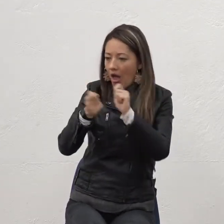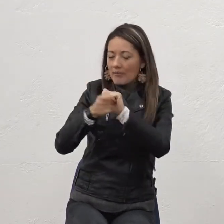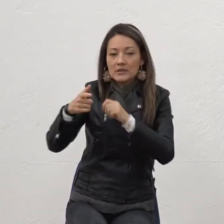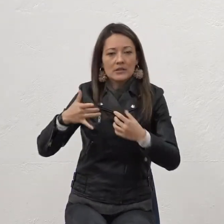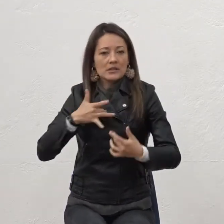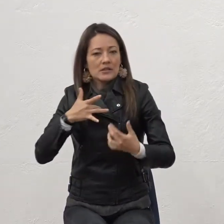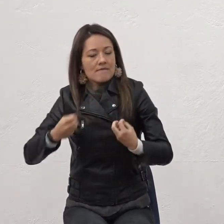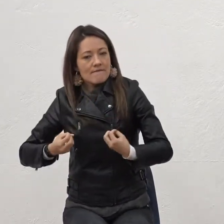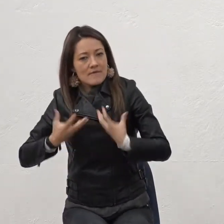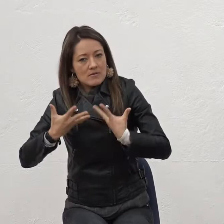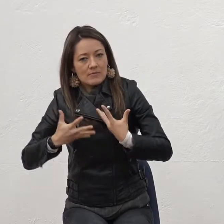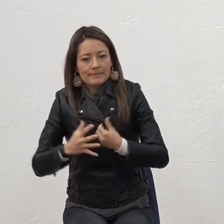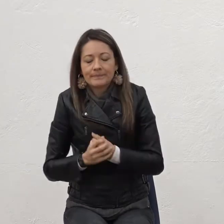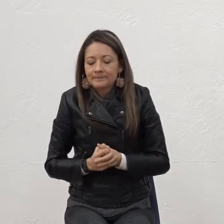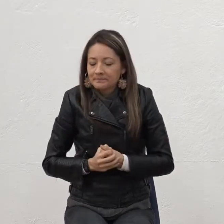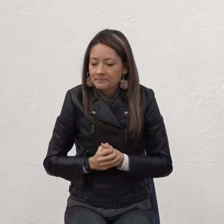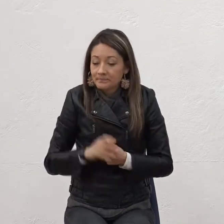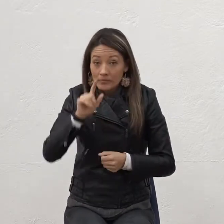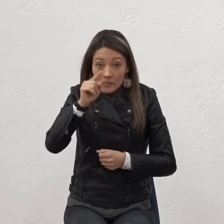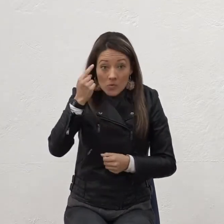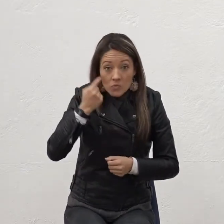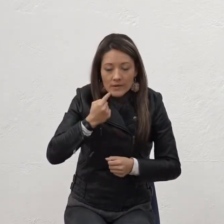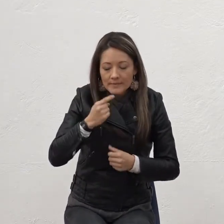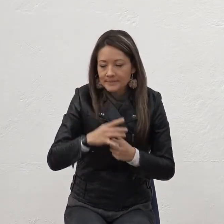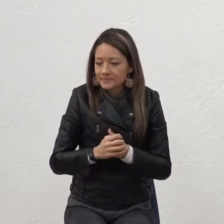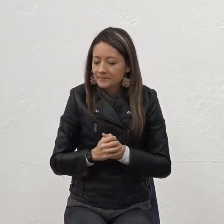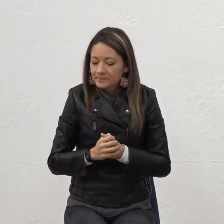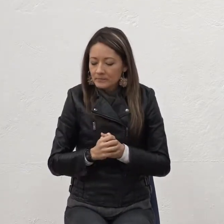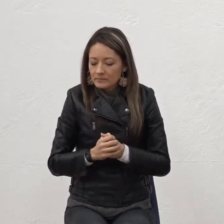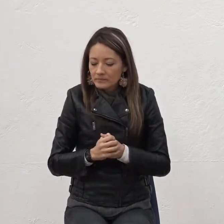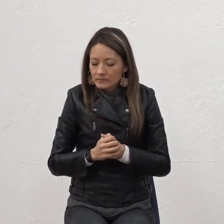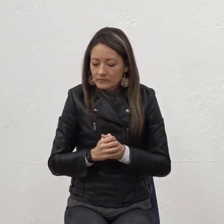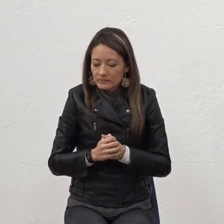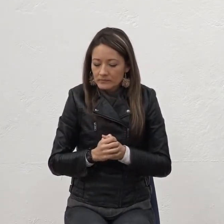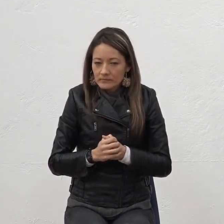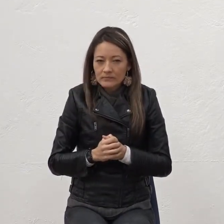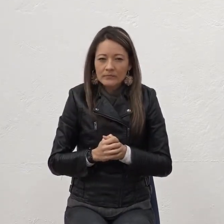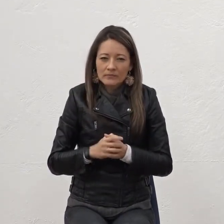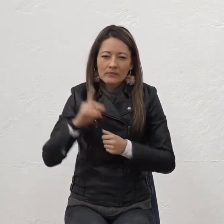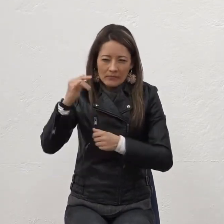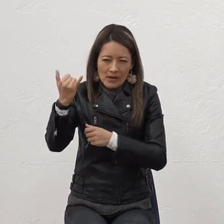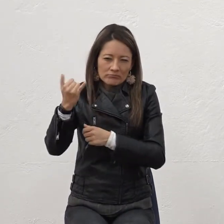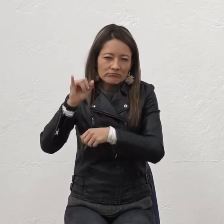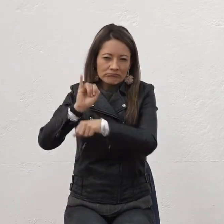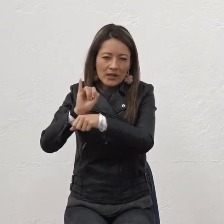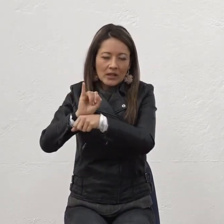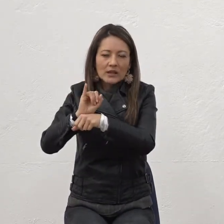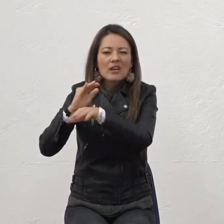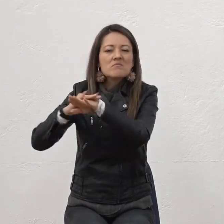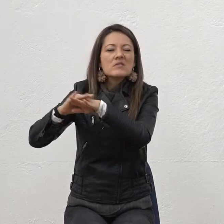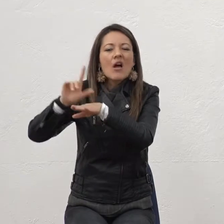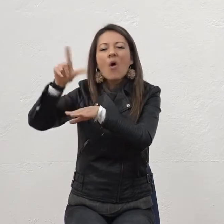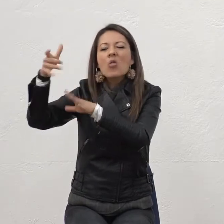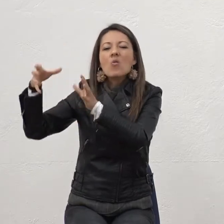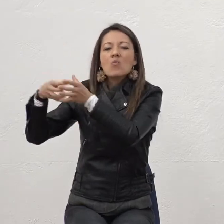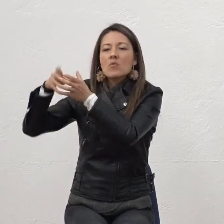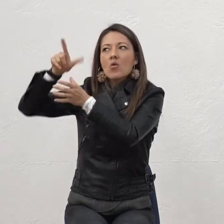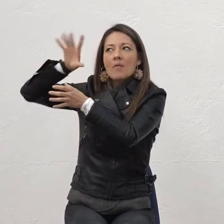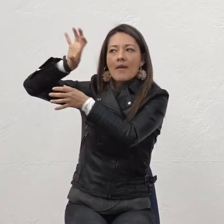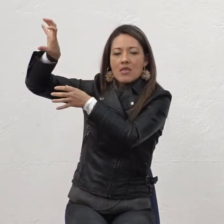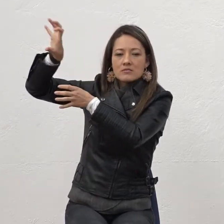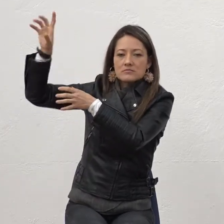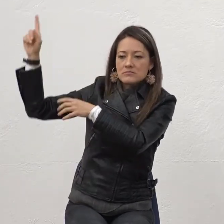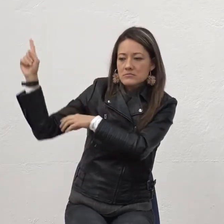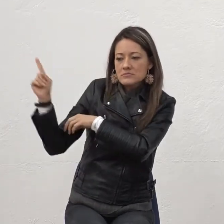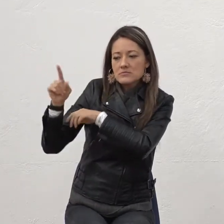Entonces, un día, bueno, hubo una presentación también de un grupo de otro país, y yo